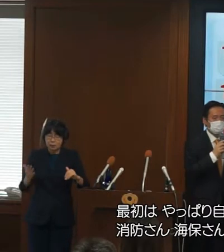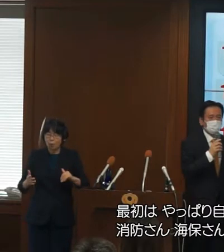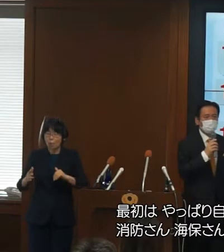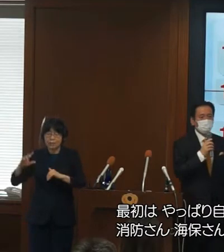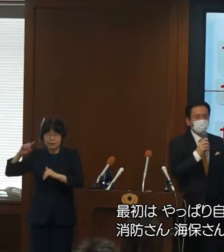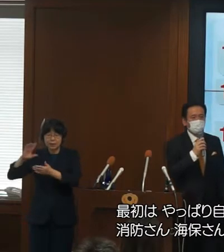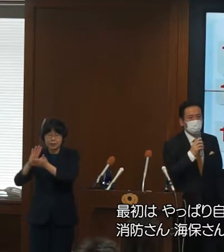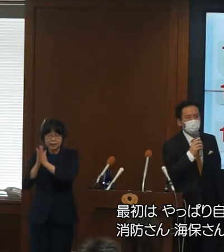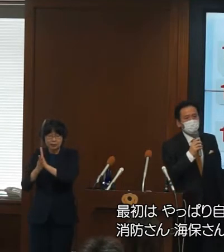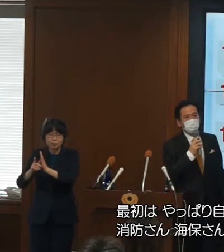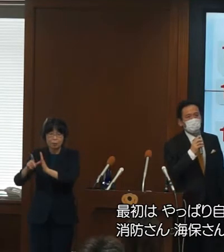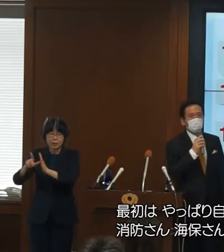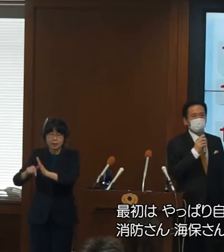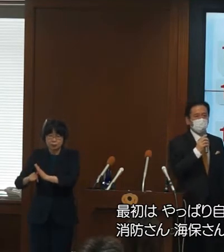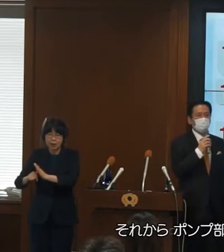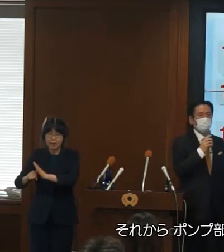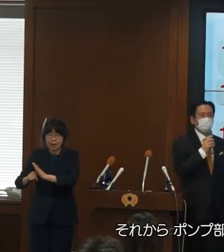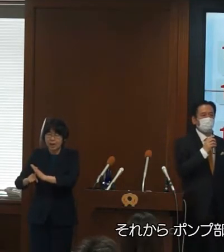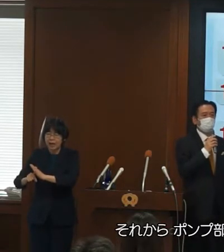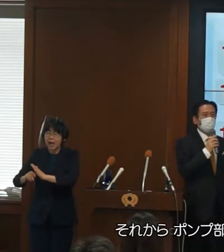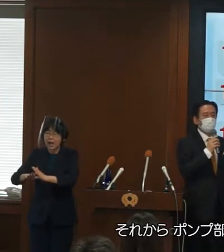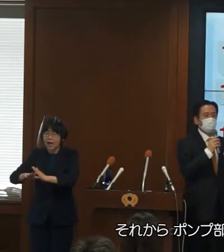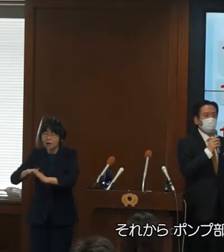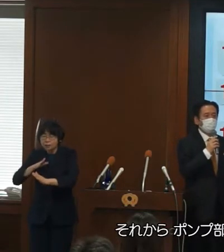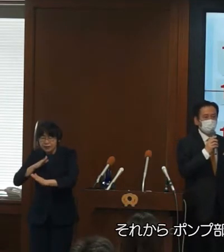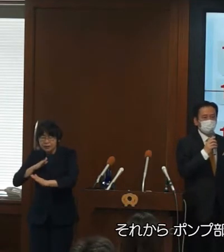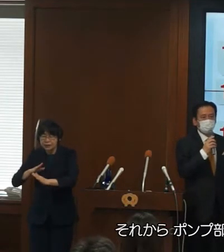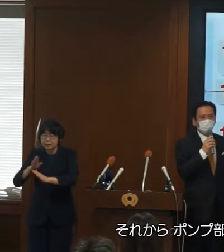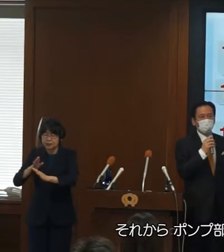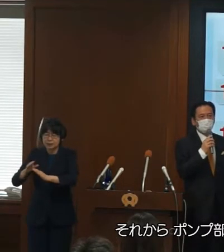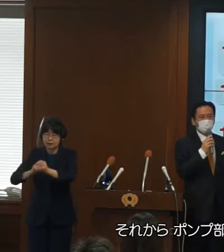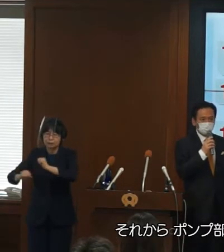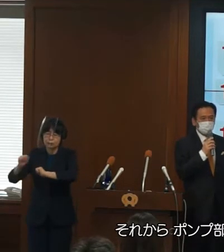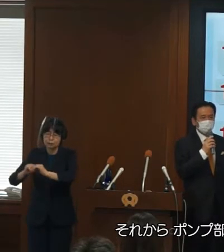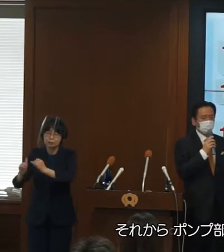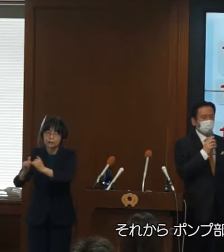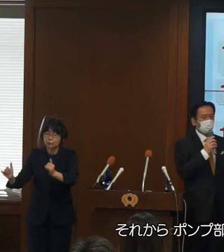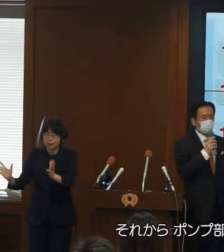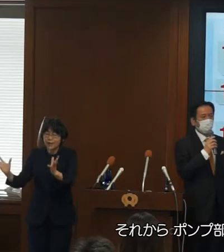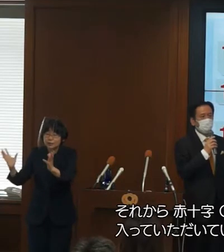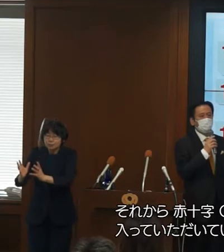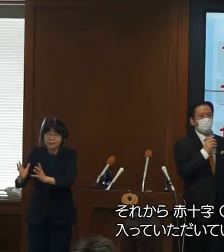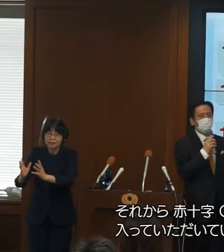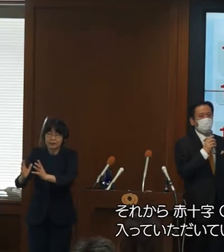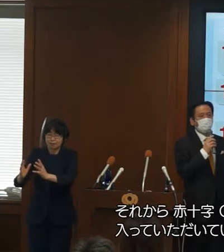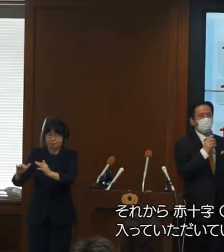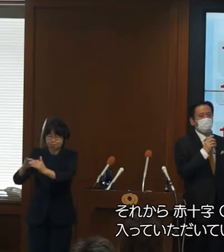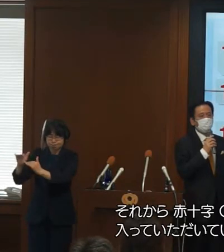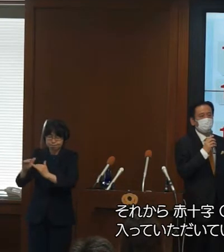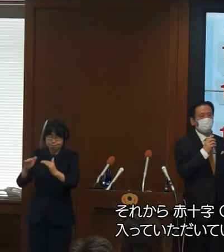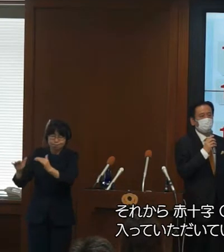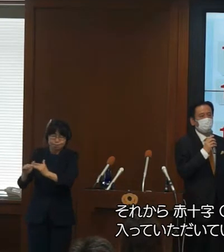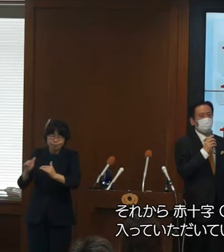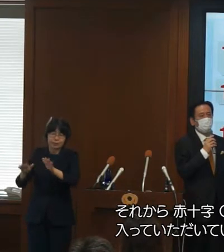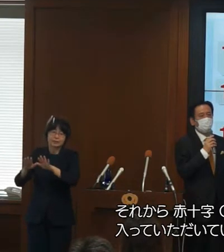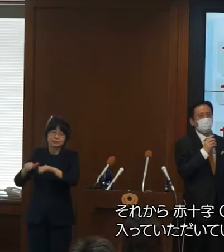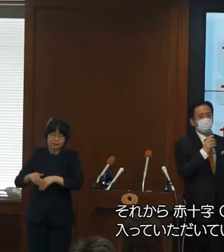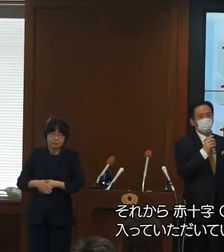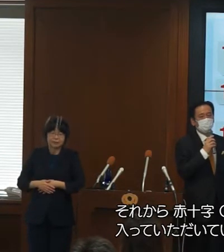んや警察さん、消防さん、海保さん、それからポンプ部隊だ、国交省さんだったり、それ